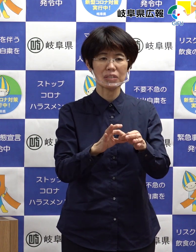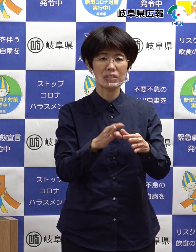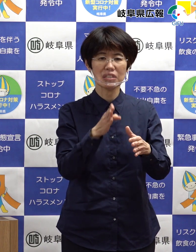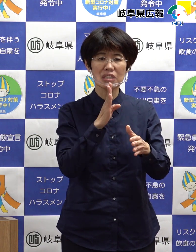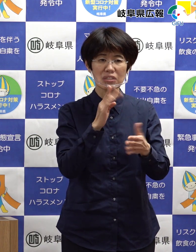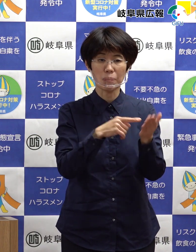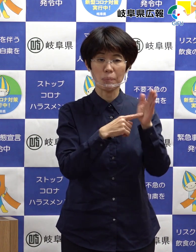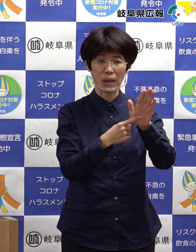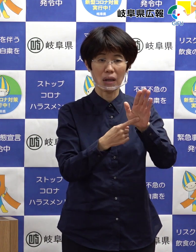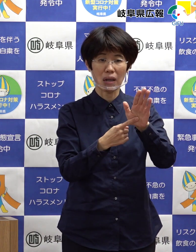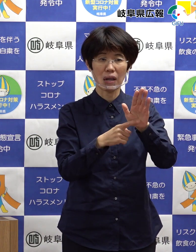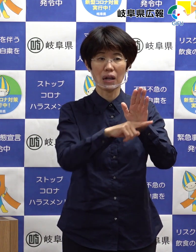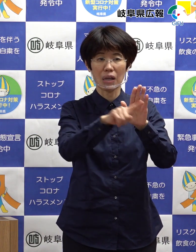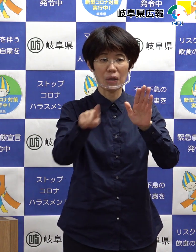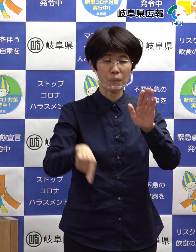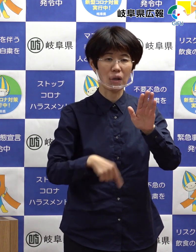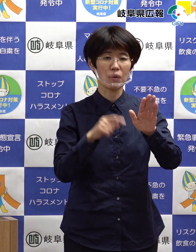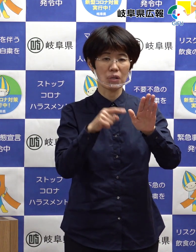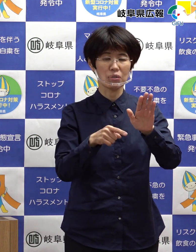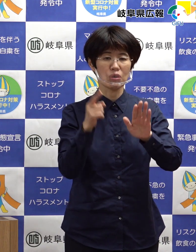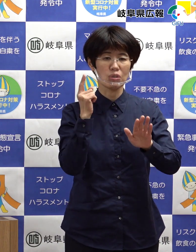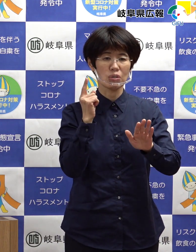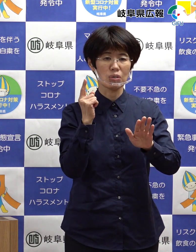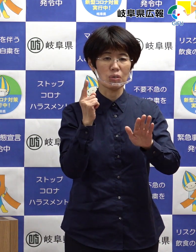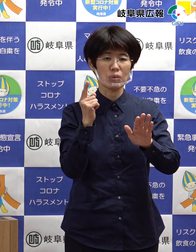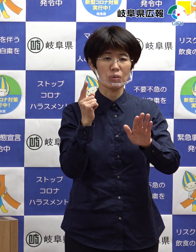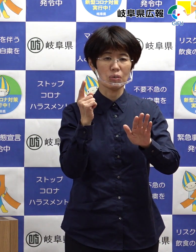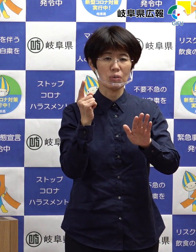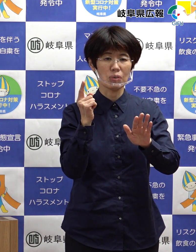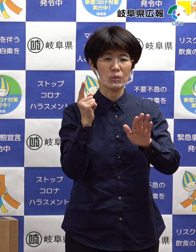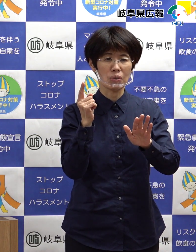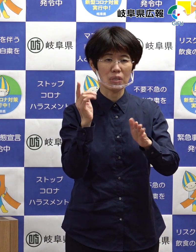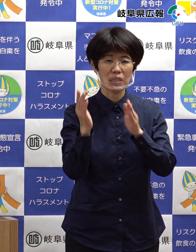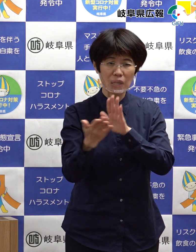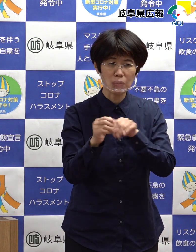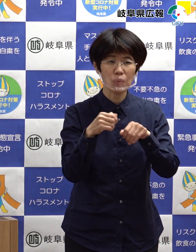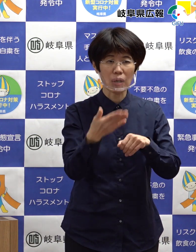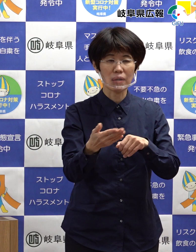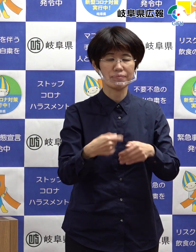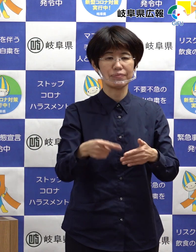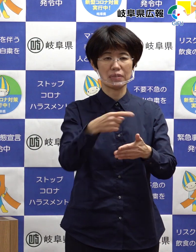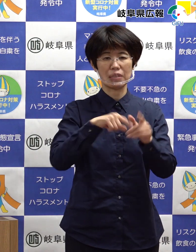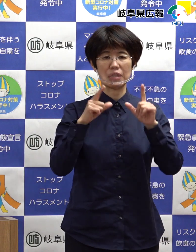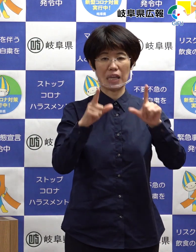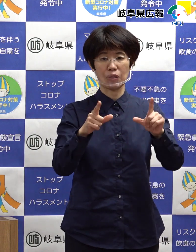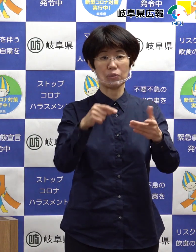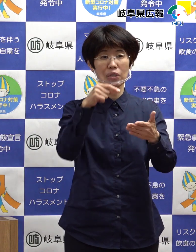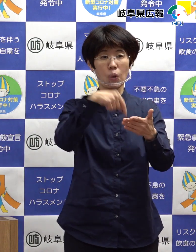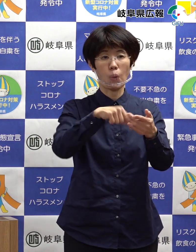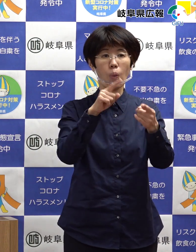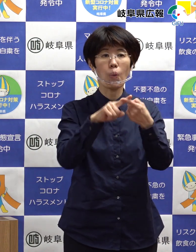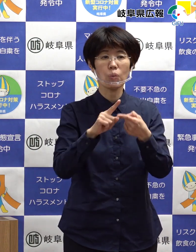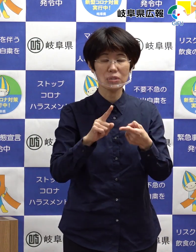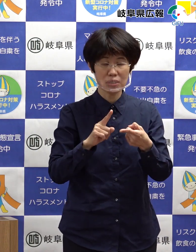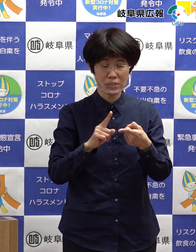判明した場合は、この方たちの処遇というのはどのような形になるんでしょうか。 その判明した内容によりますけれども、